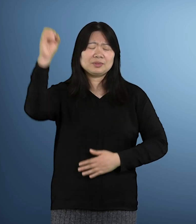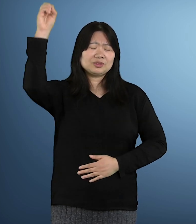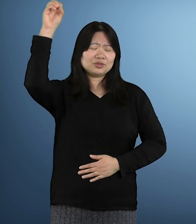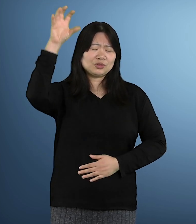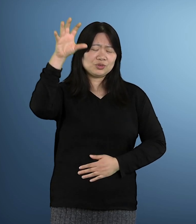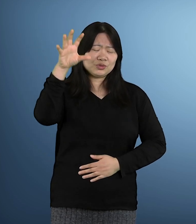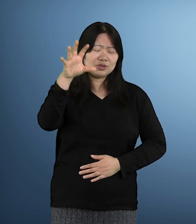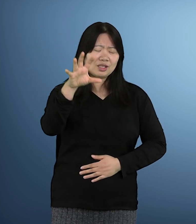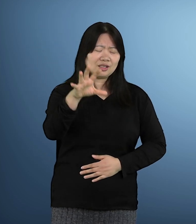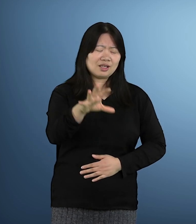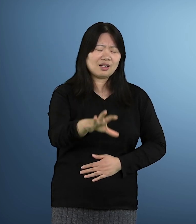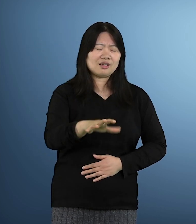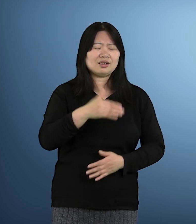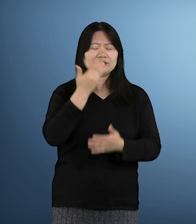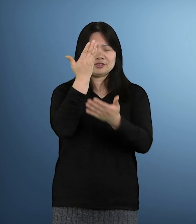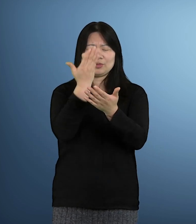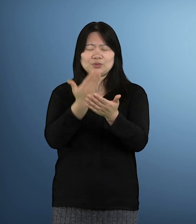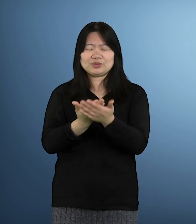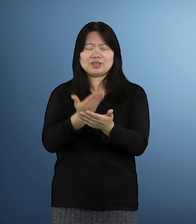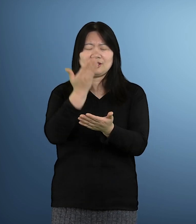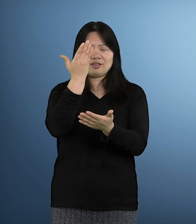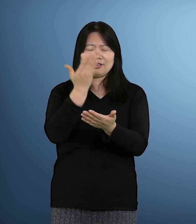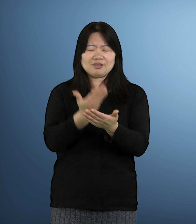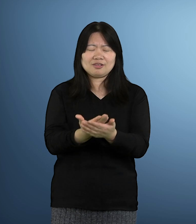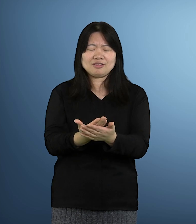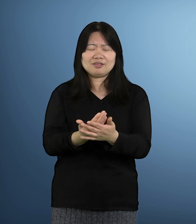주님의 빛 비추게